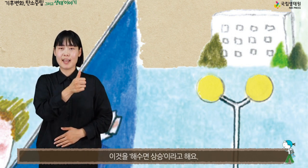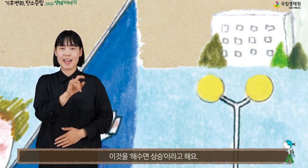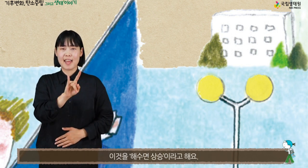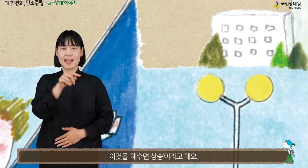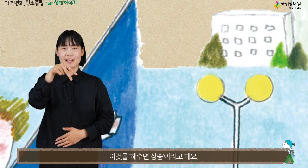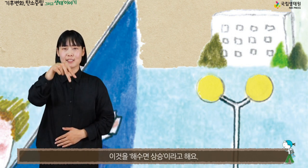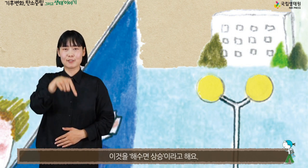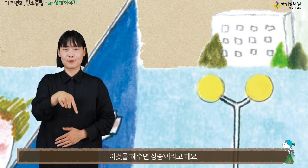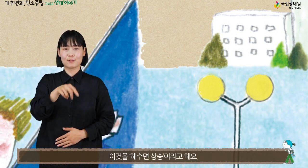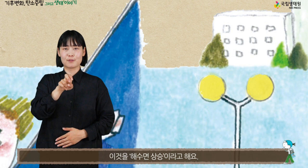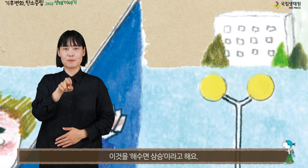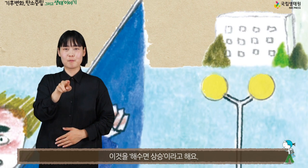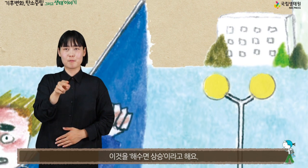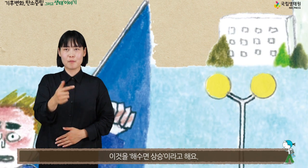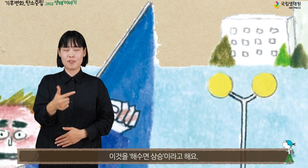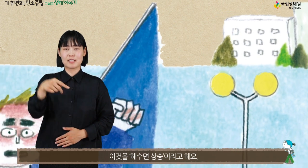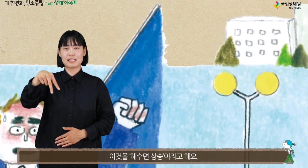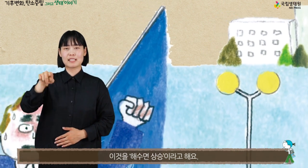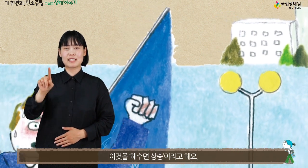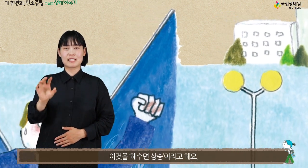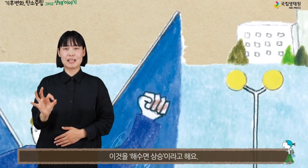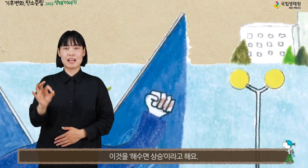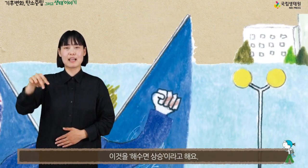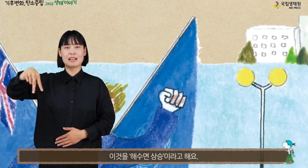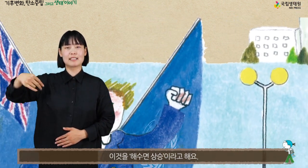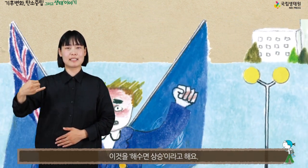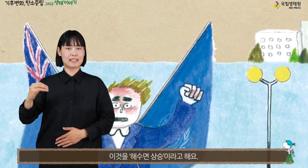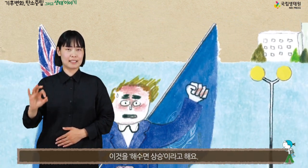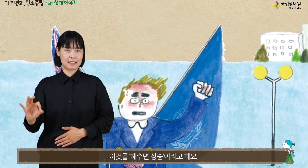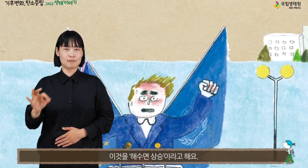이것을 해수면 상승이라고 해요.